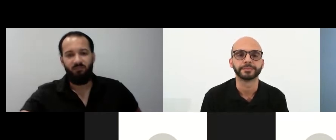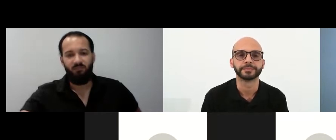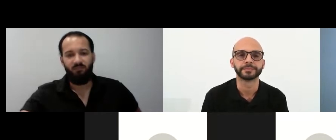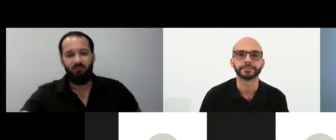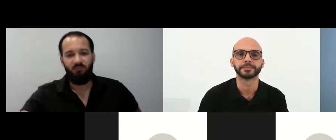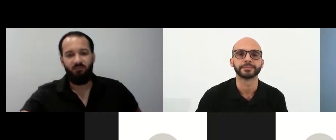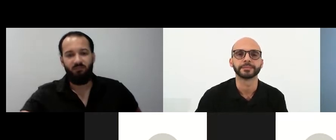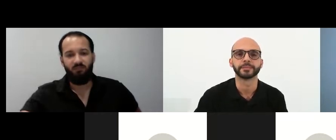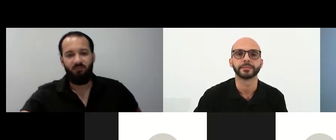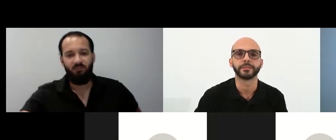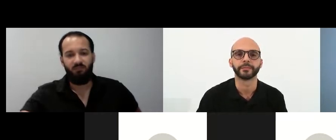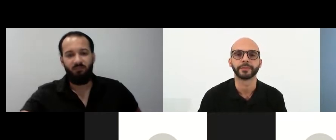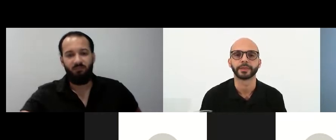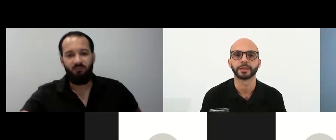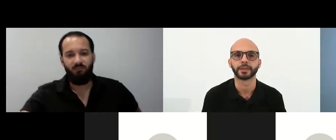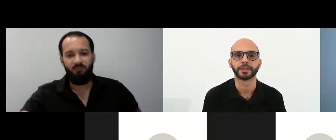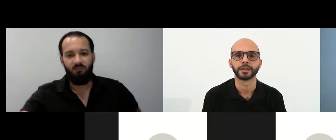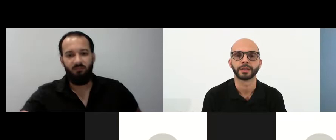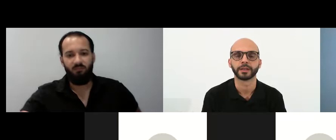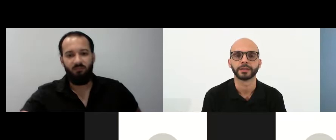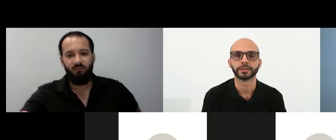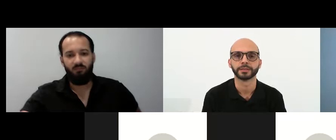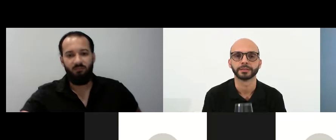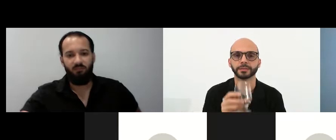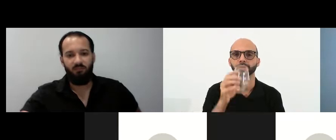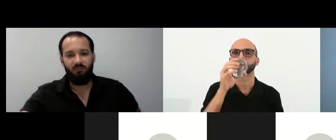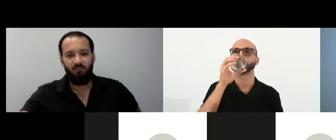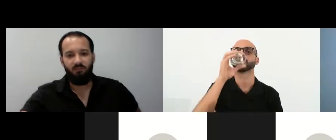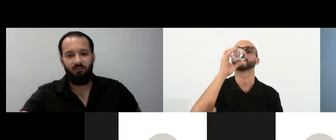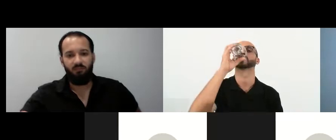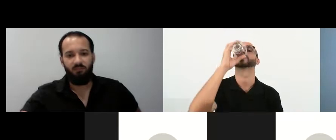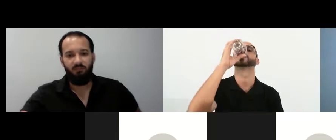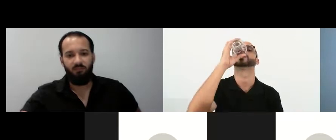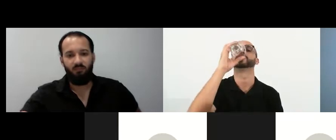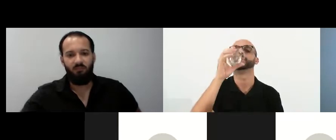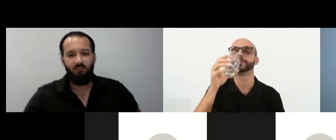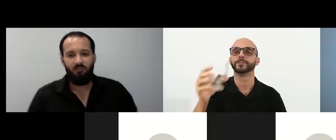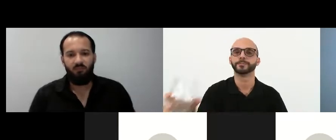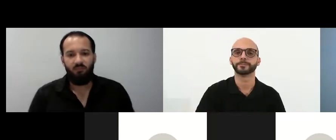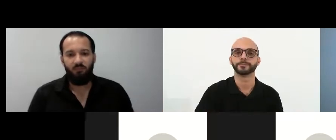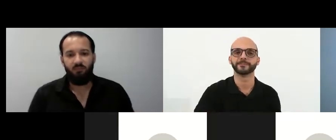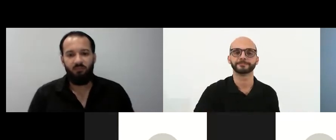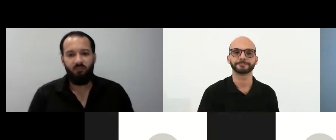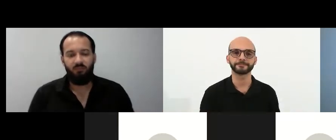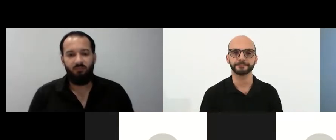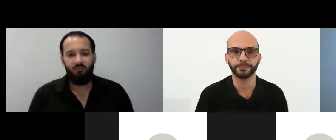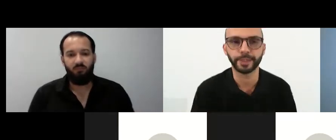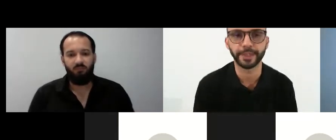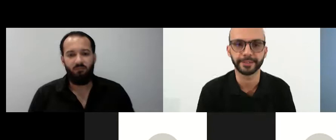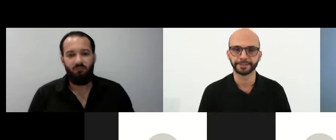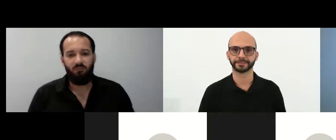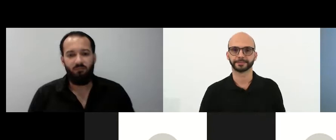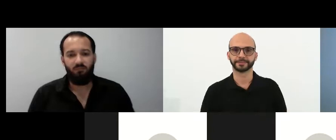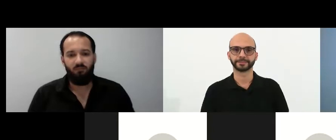Realmente, né? Um exemplo por exemplo, nós estamos em casa, né, os surdos, sozinhos, mas nós temos internet, temos tecnologia, nós